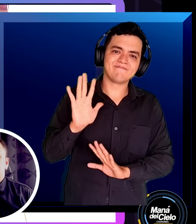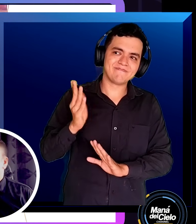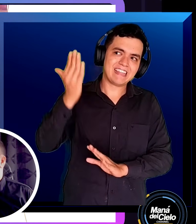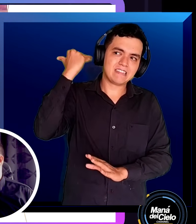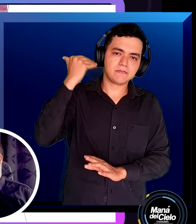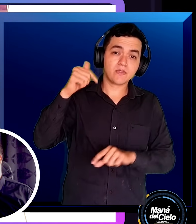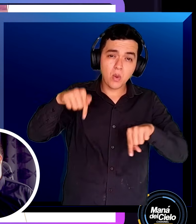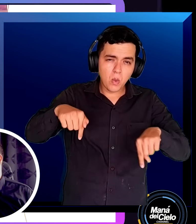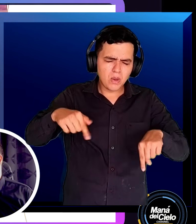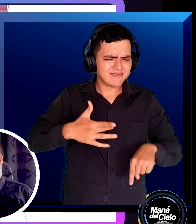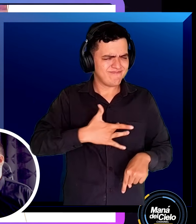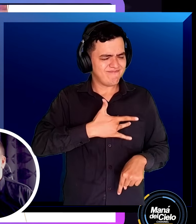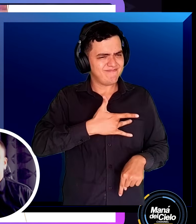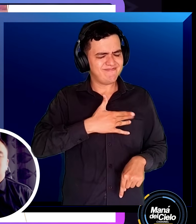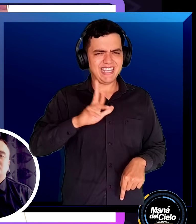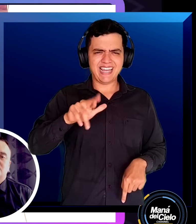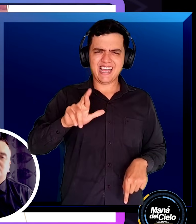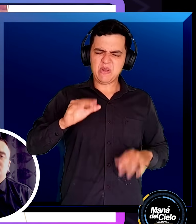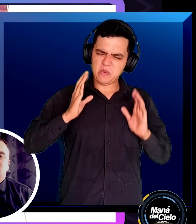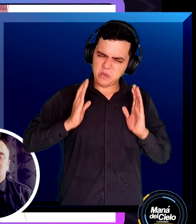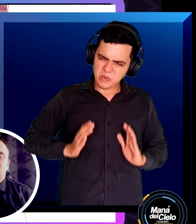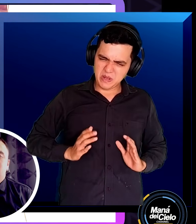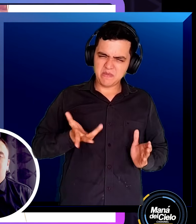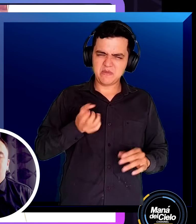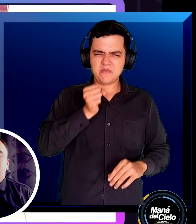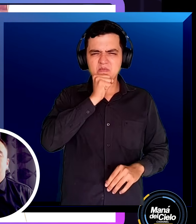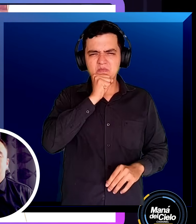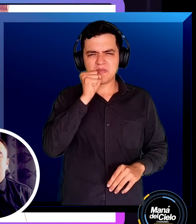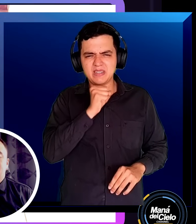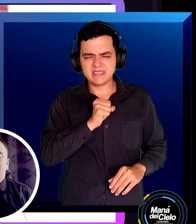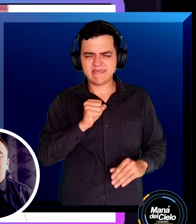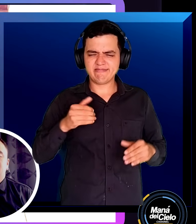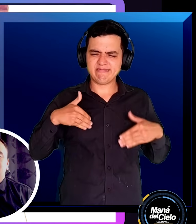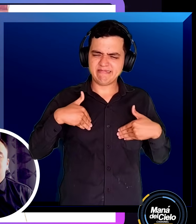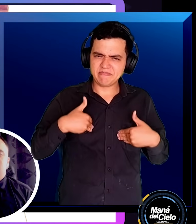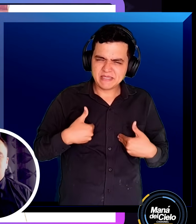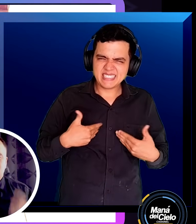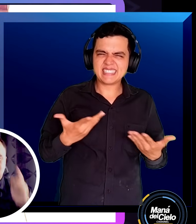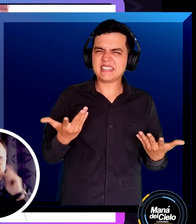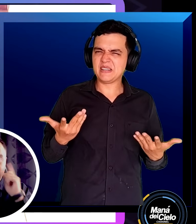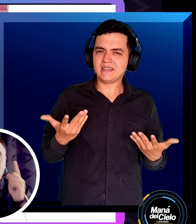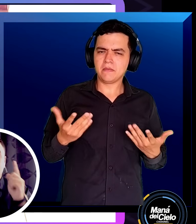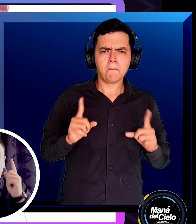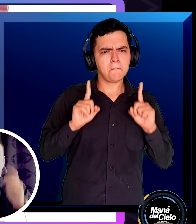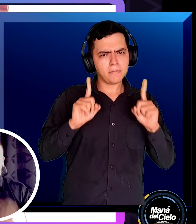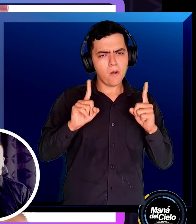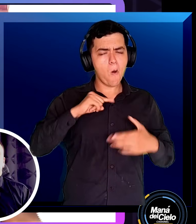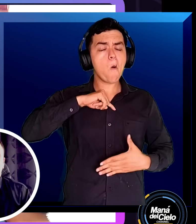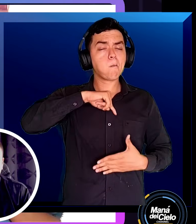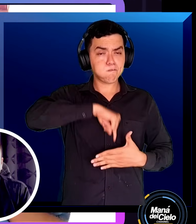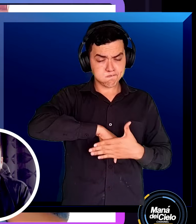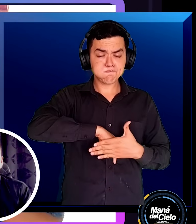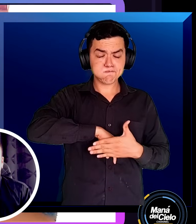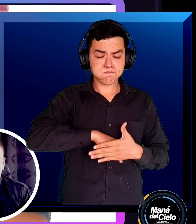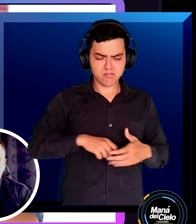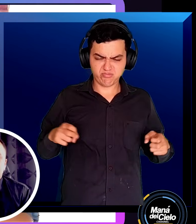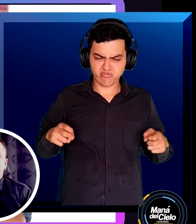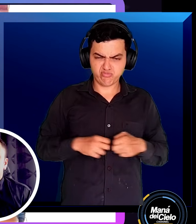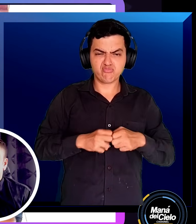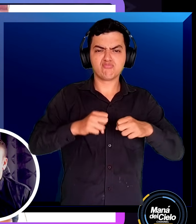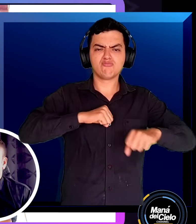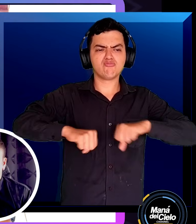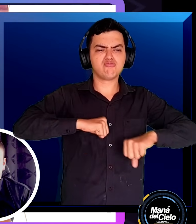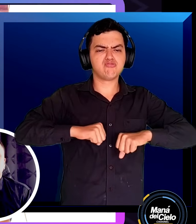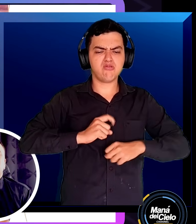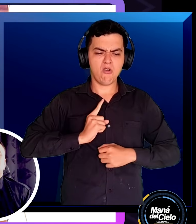llegará el momento en que uno quisiera hacer muchas cosas. Pero, y el Señor mismo dijo, que hiciéramos las cosas según